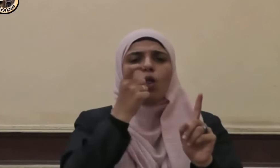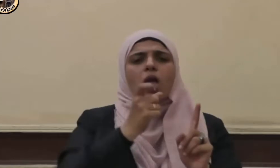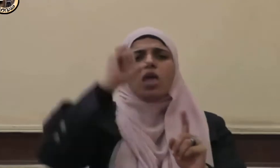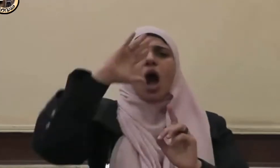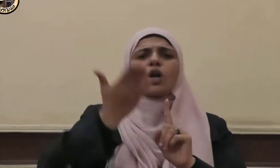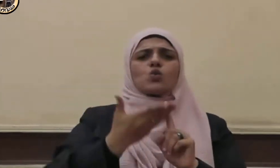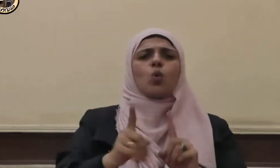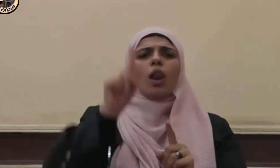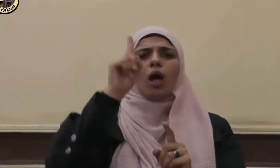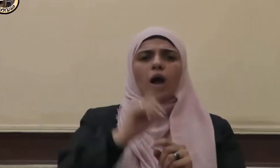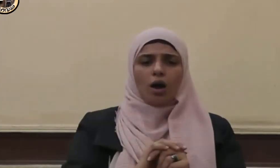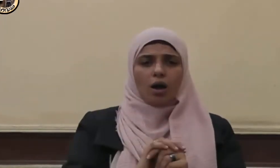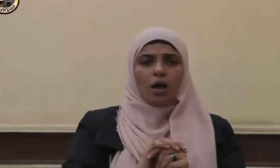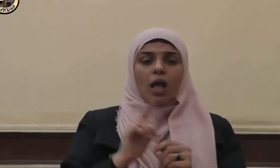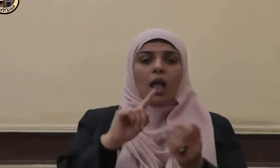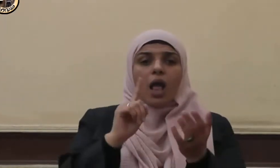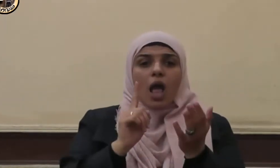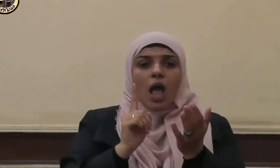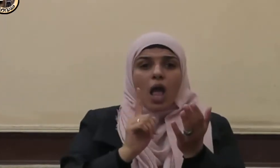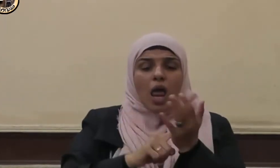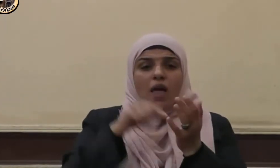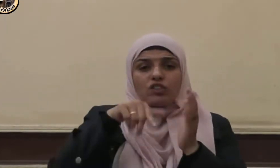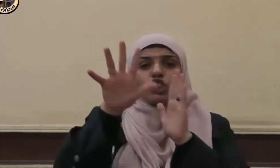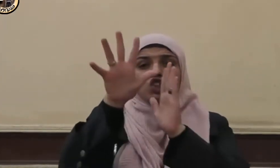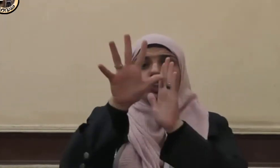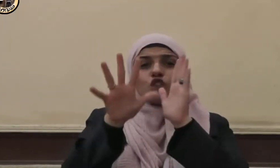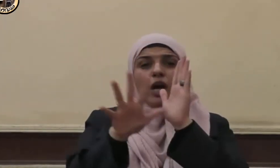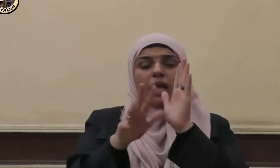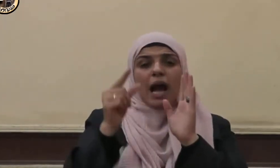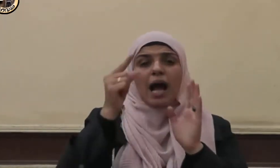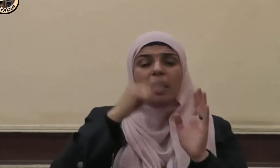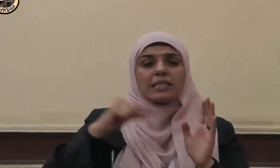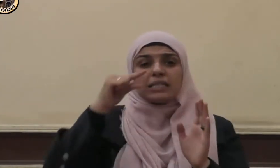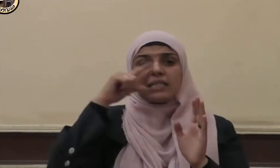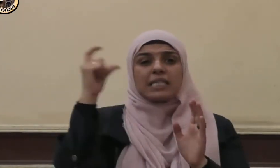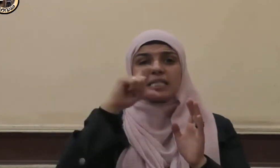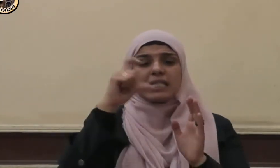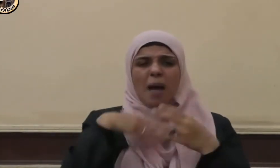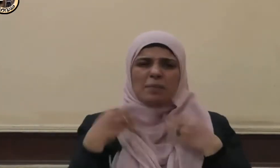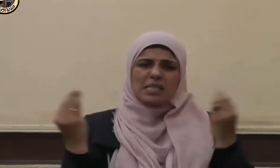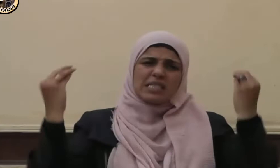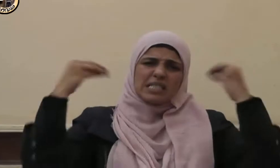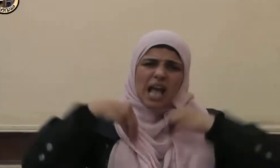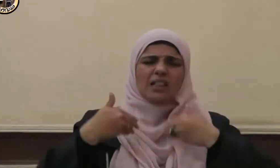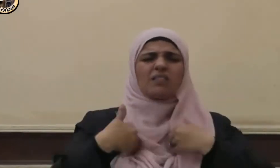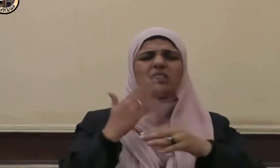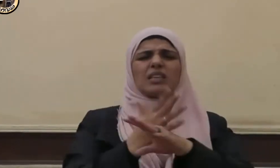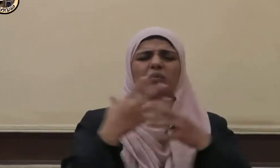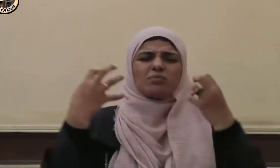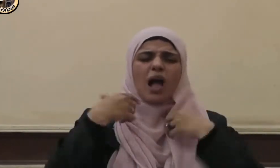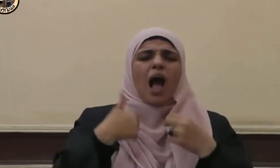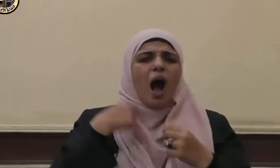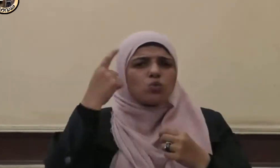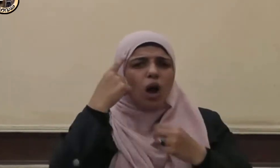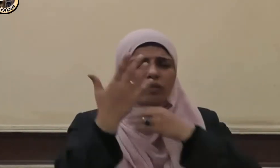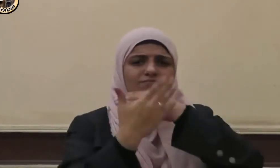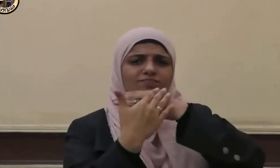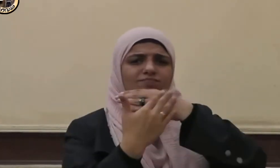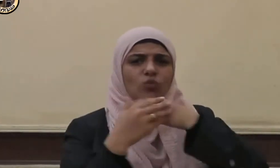الله إن شرائع الإسلام قد كثرت عليك فأدبئني بأمر أتشبث